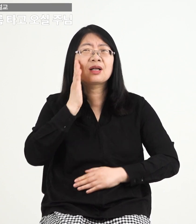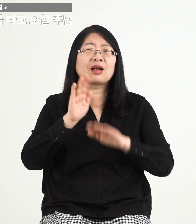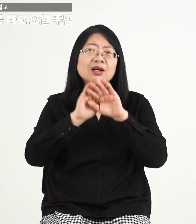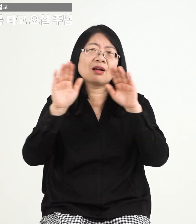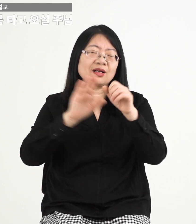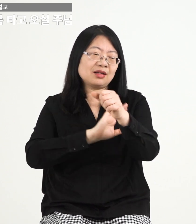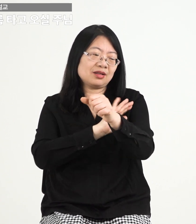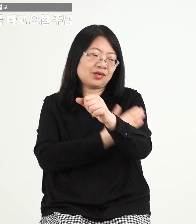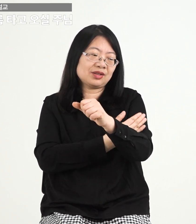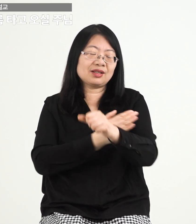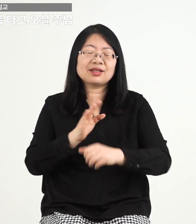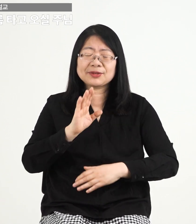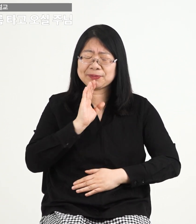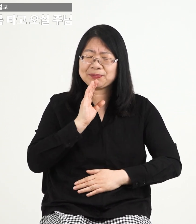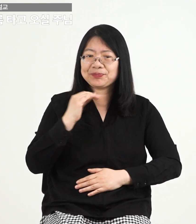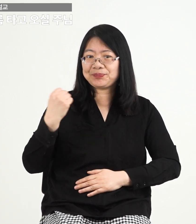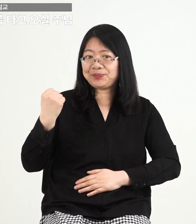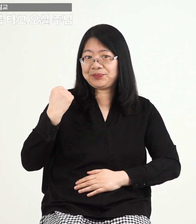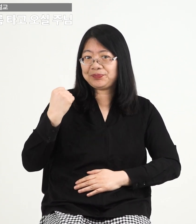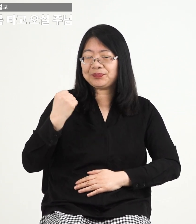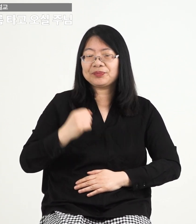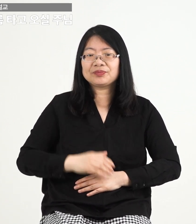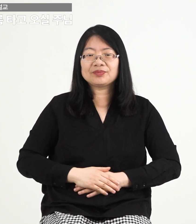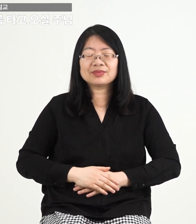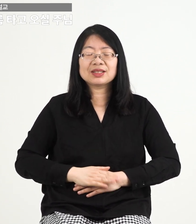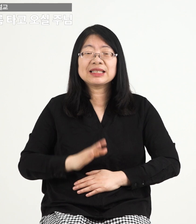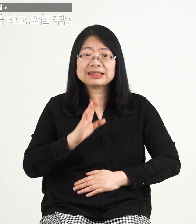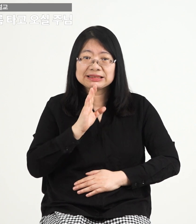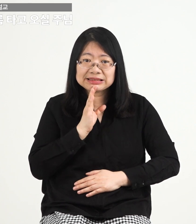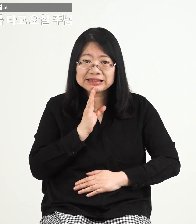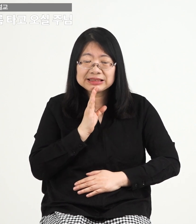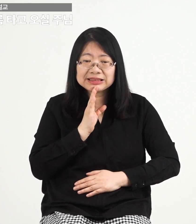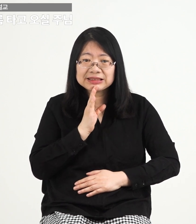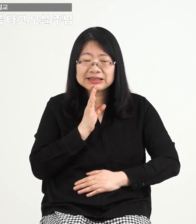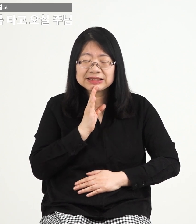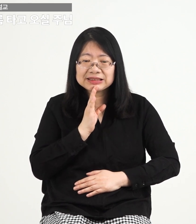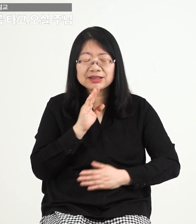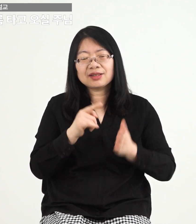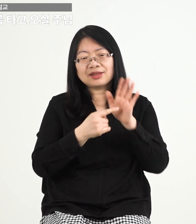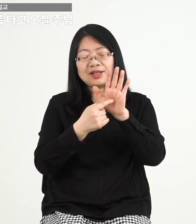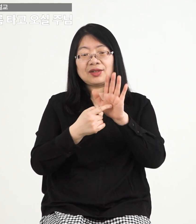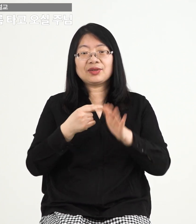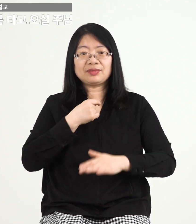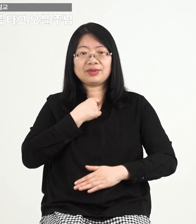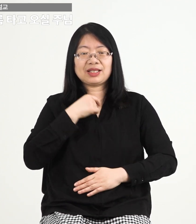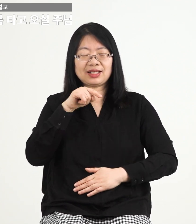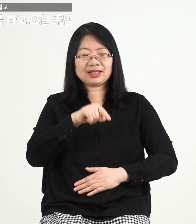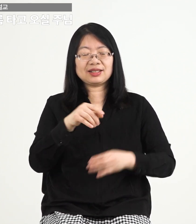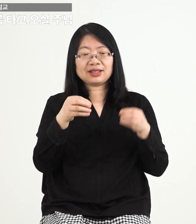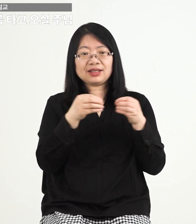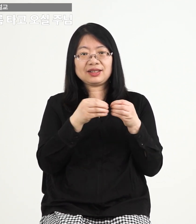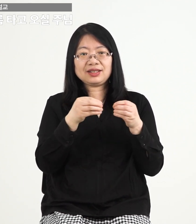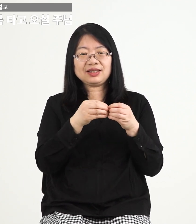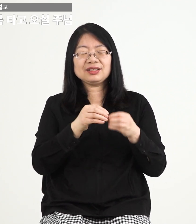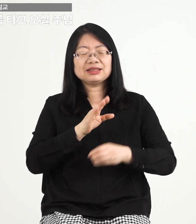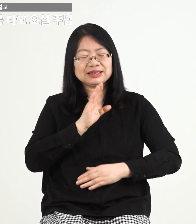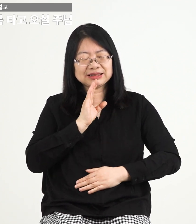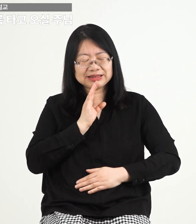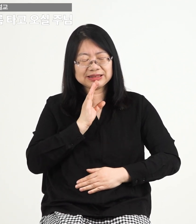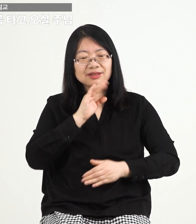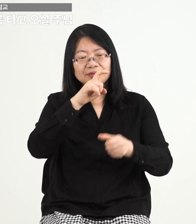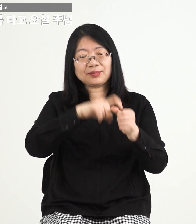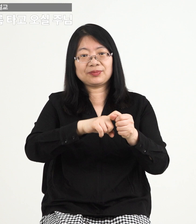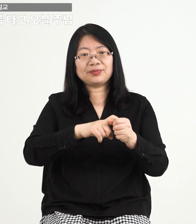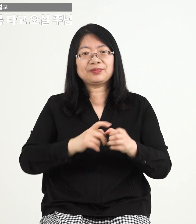하늘의 권세가 진짜 힘입니다. 진짜를 드러내고자 하는 게 이 글의 진짜